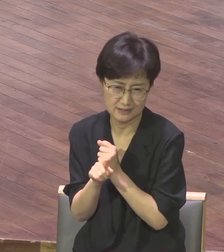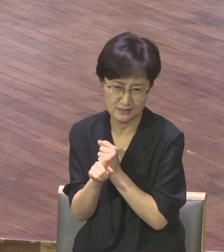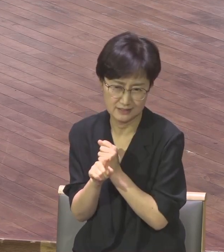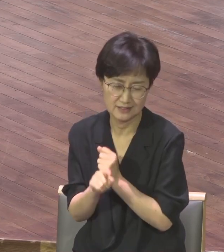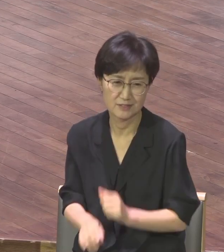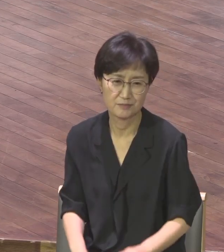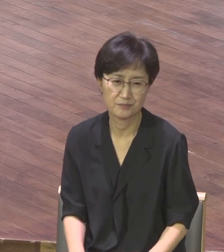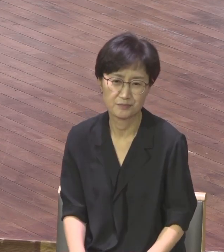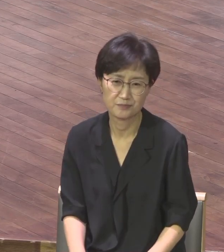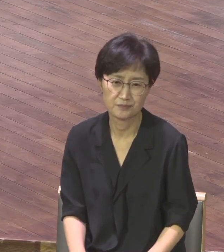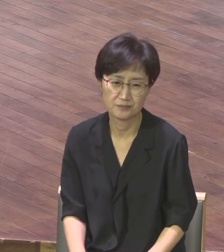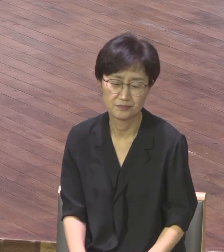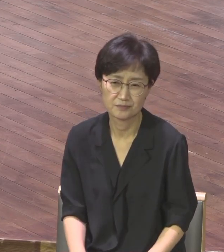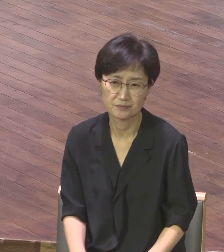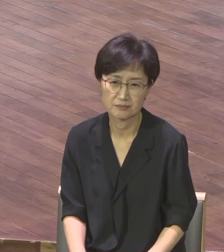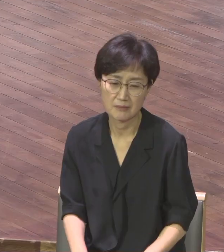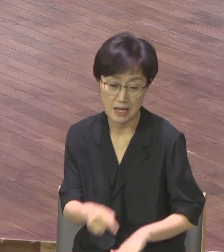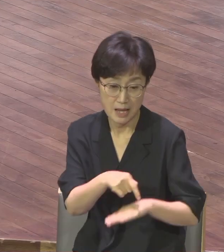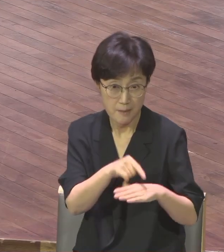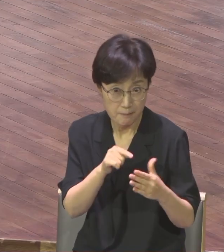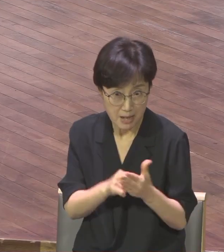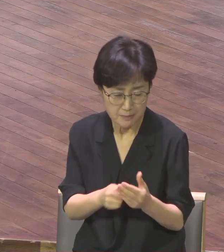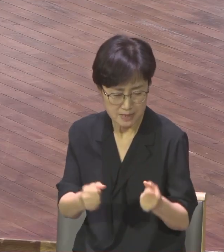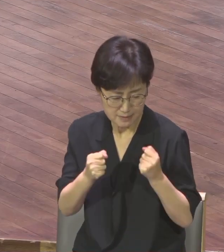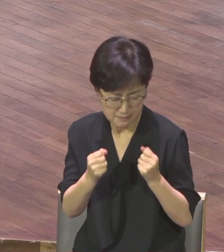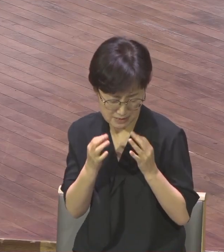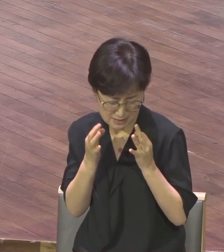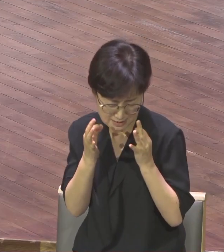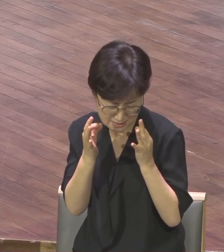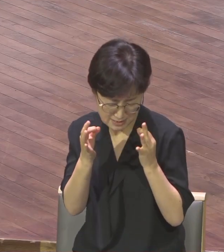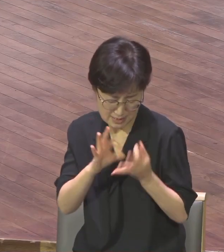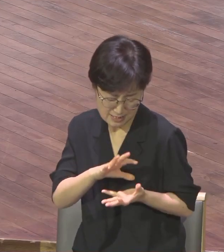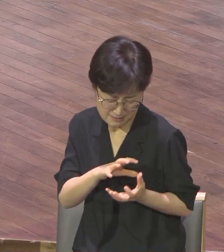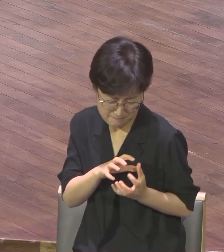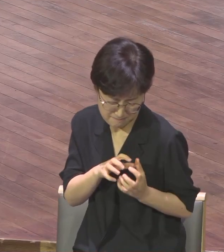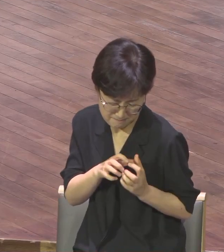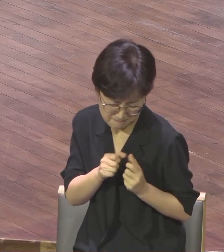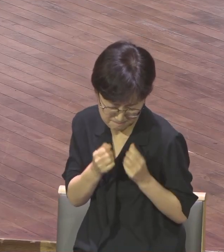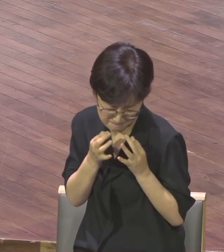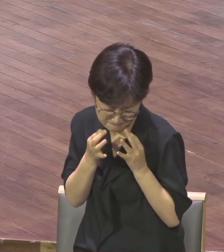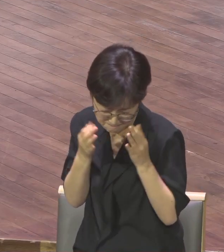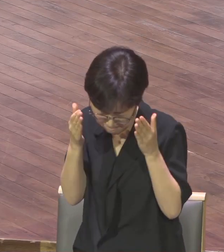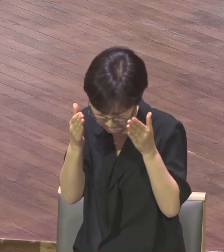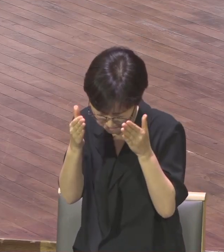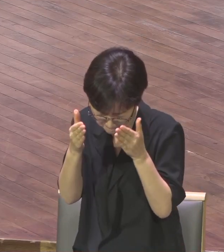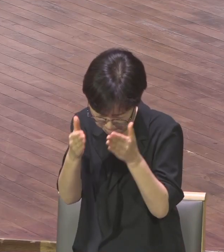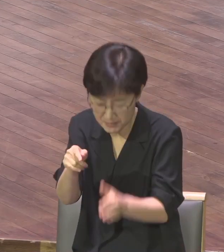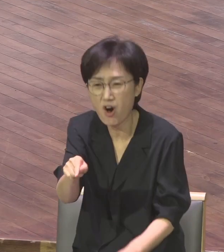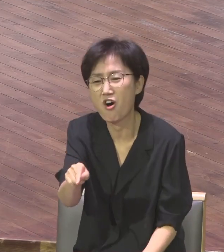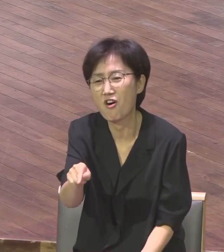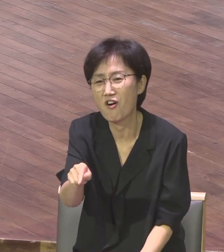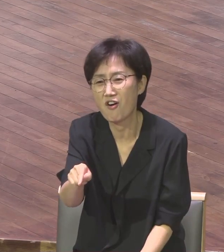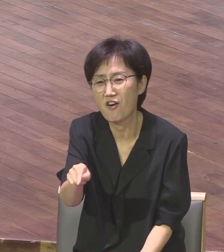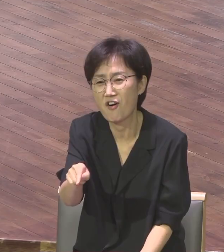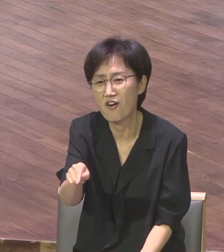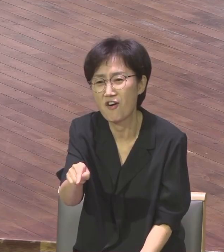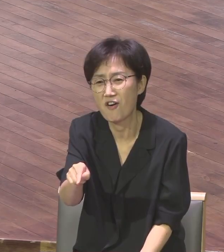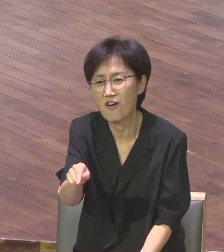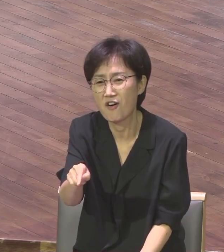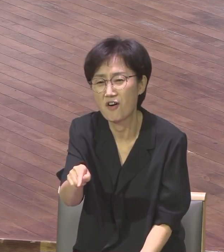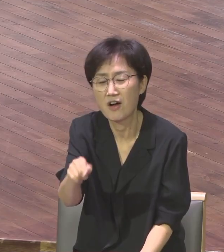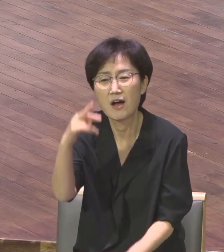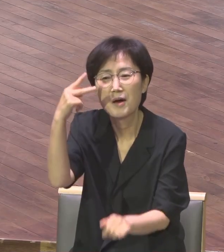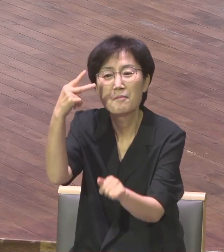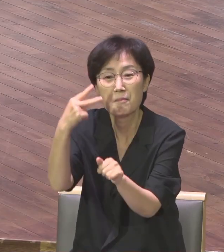그런 뜻이죠. 온 마음과 온 힘을 다해서 한 곳에만 선다.